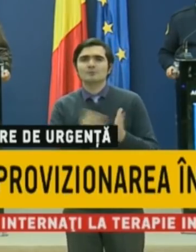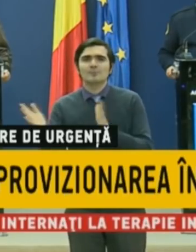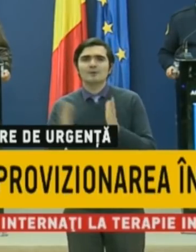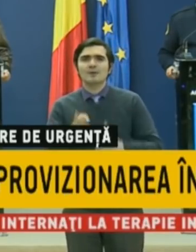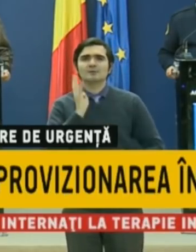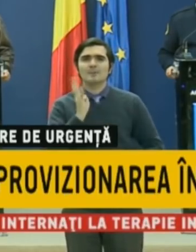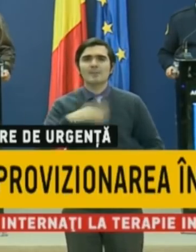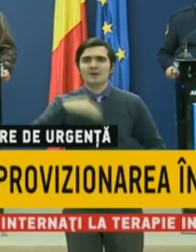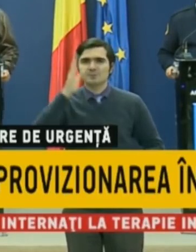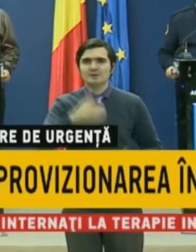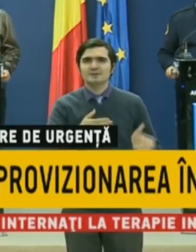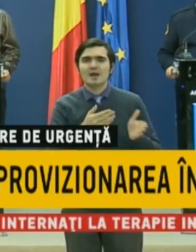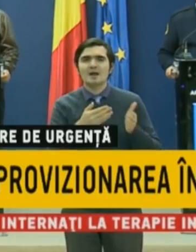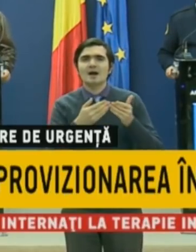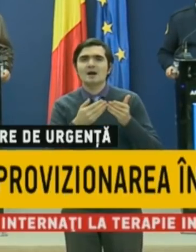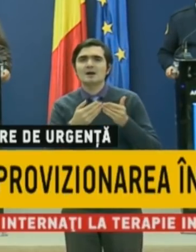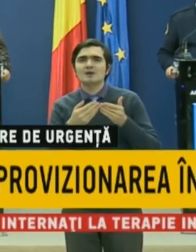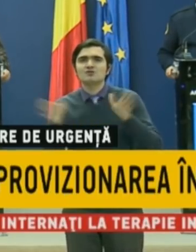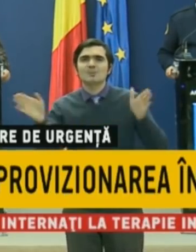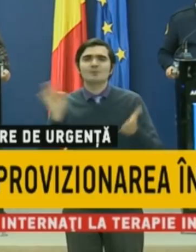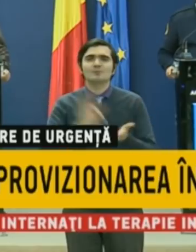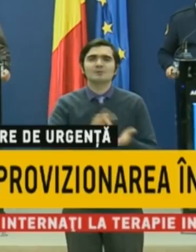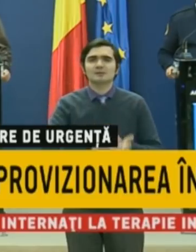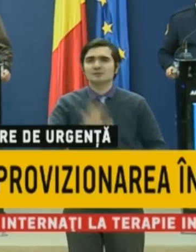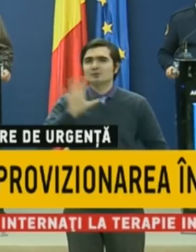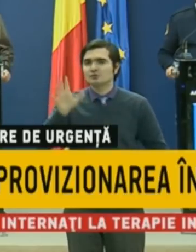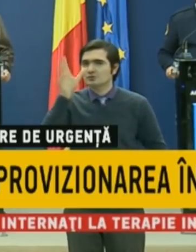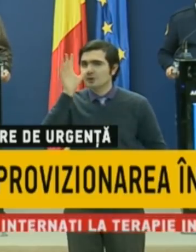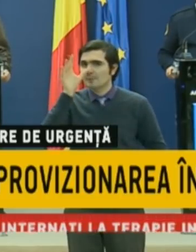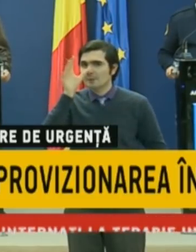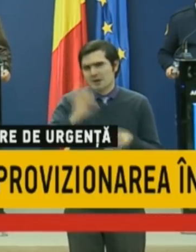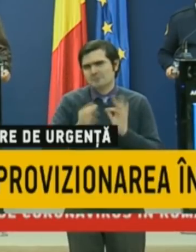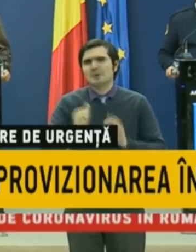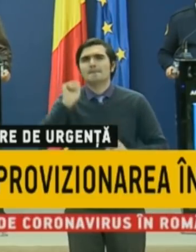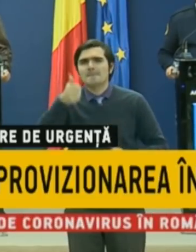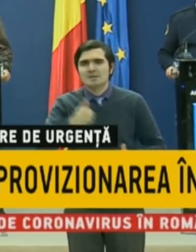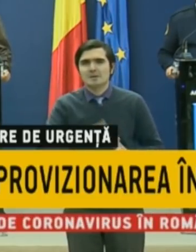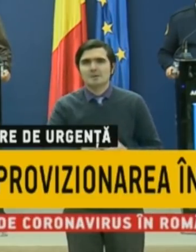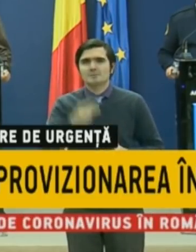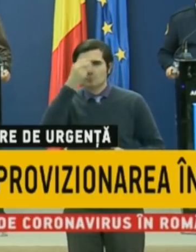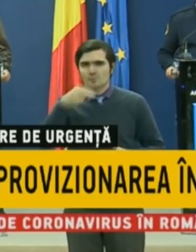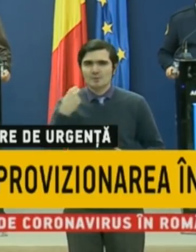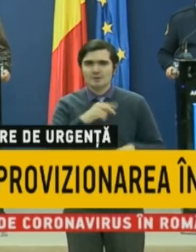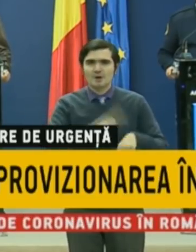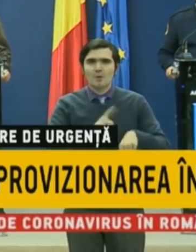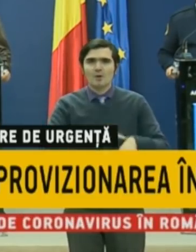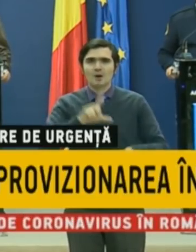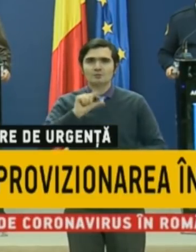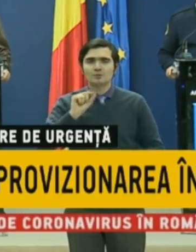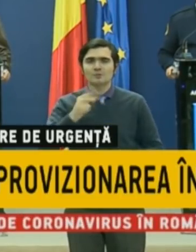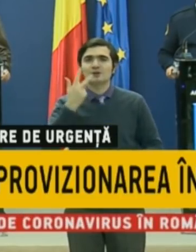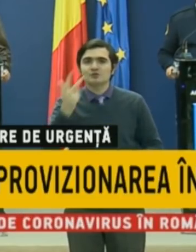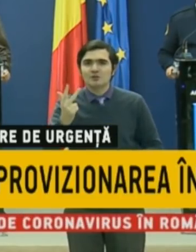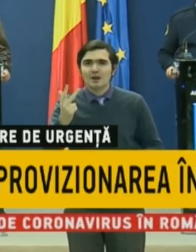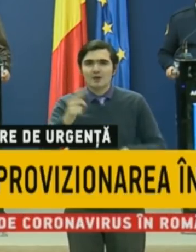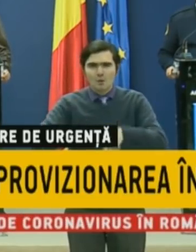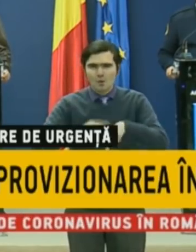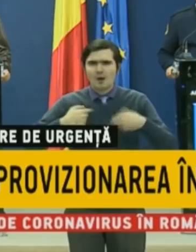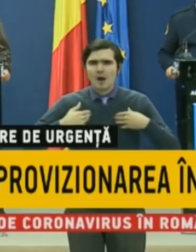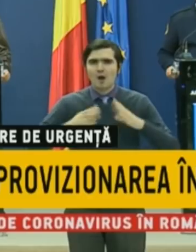zile, începând cu data de 5 aprilie, de mâine, duminică, ora 23,